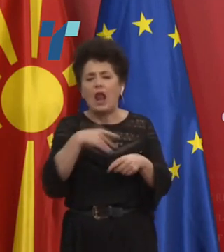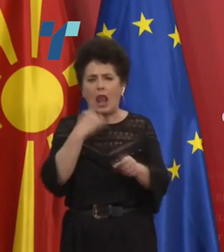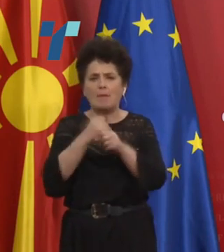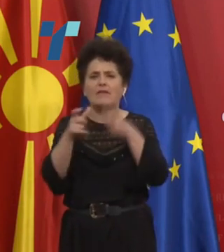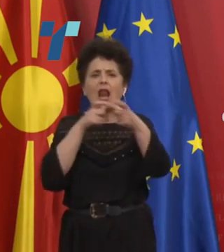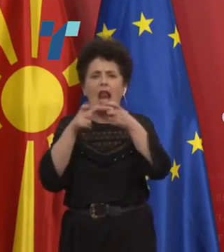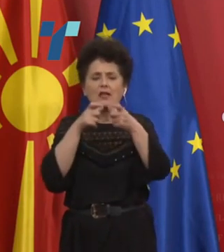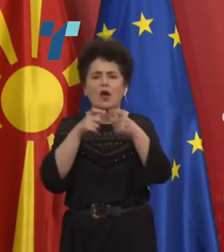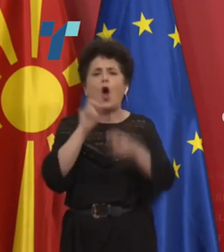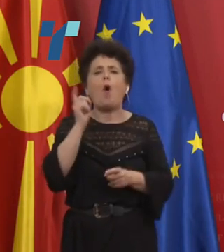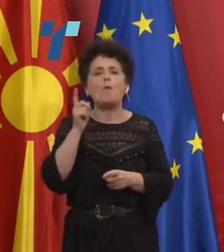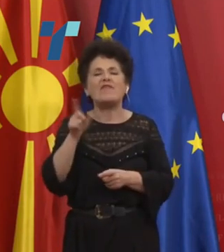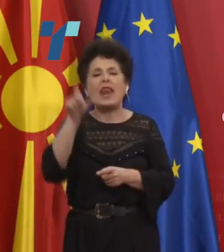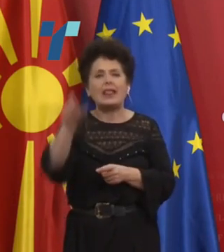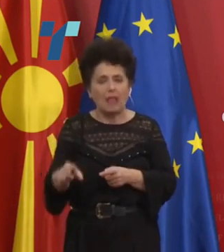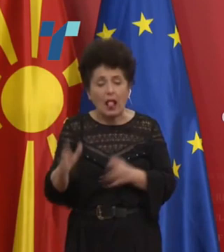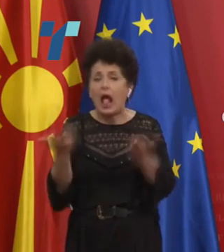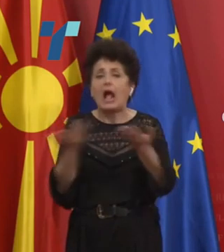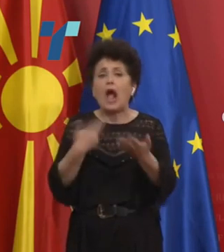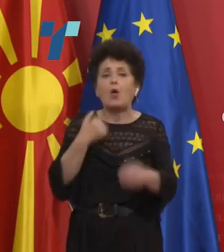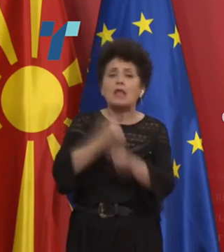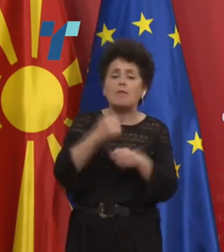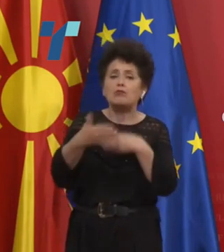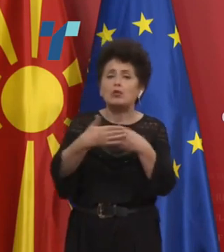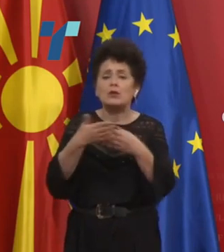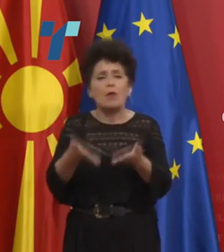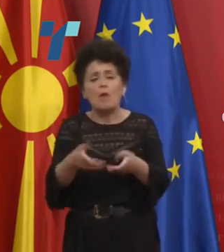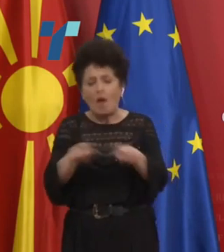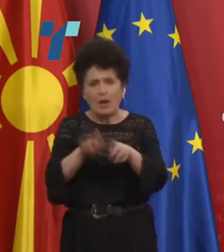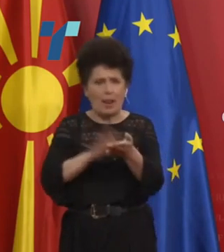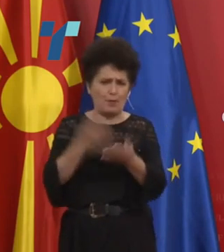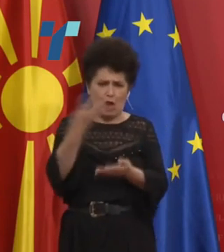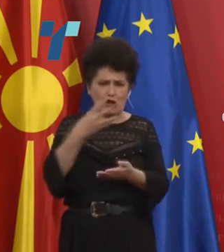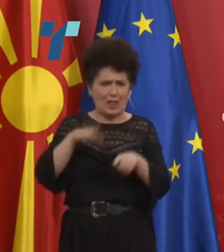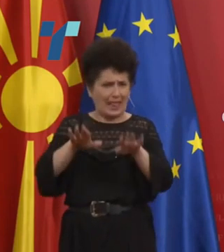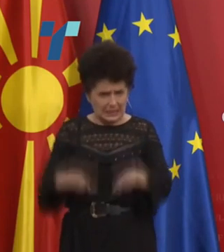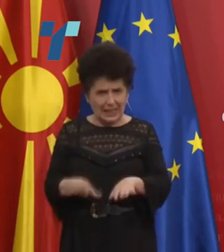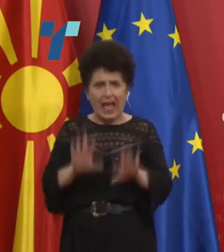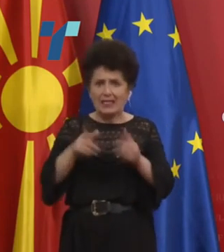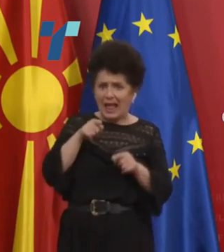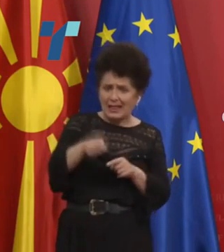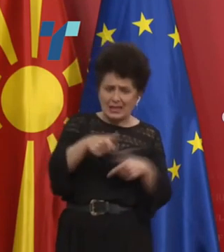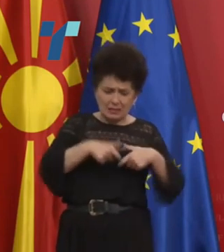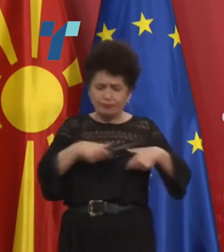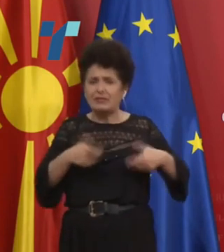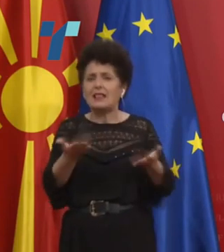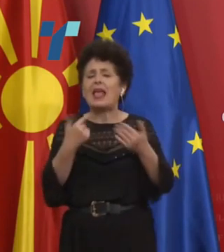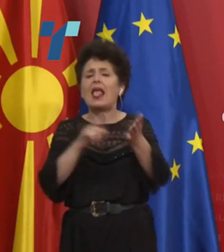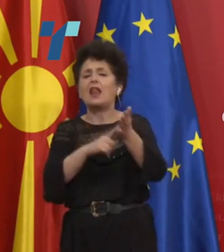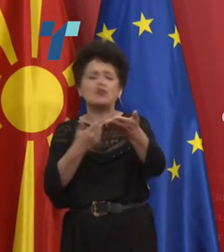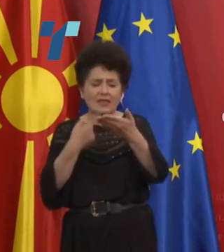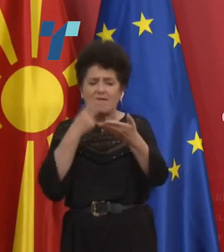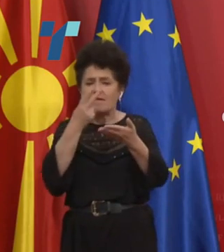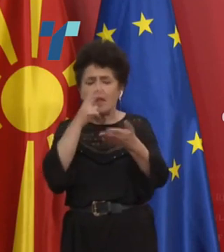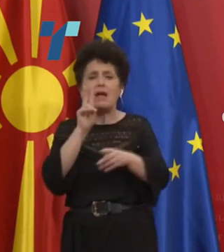со обвинител, како да се постапува за да истите лица се евидентираат и се легитимираат, за да бидат